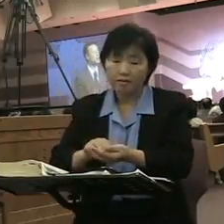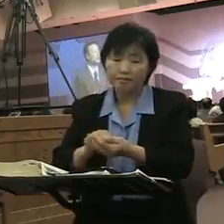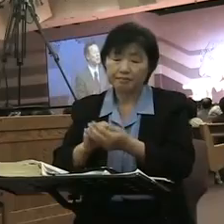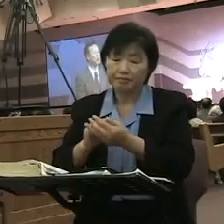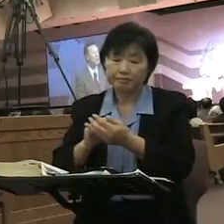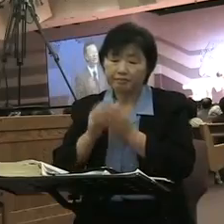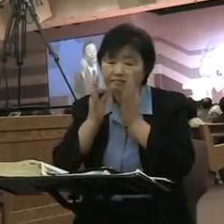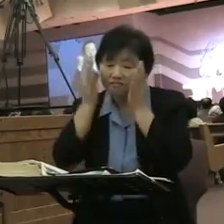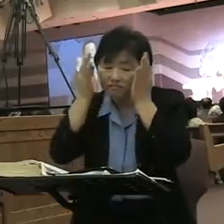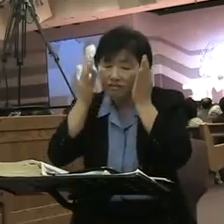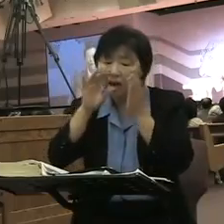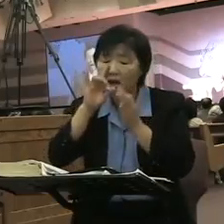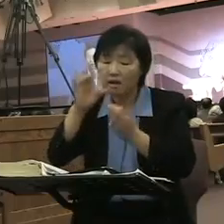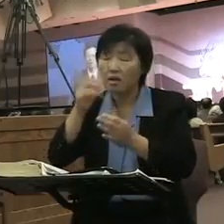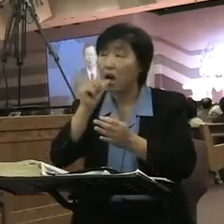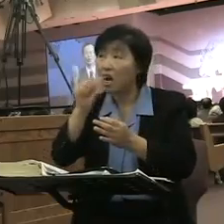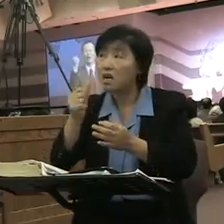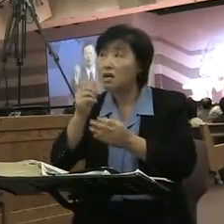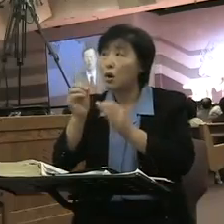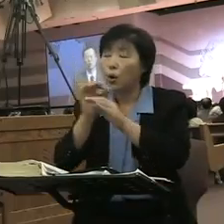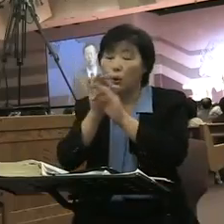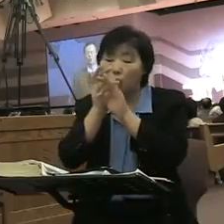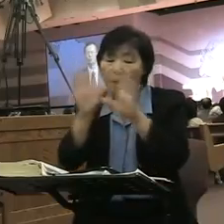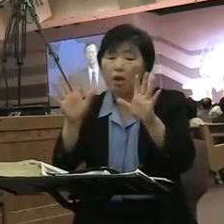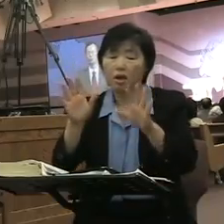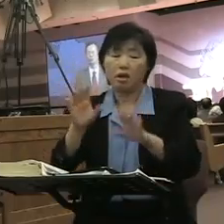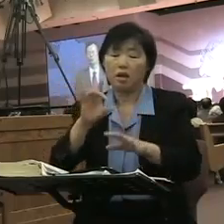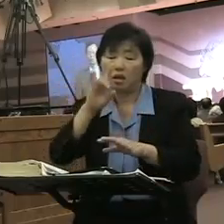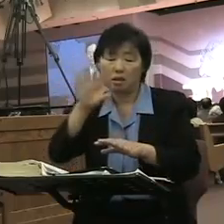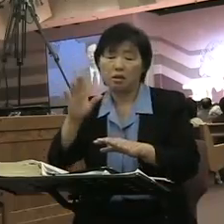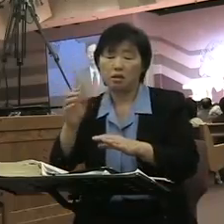결코 없앨 수 없는 우리의 죄악, 우리의 저주,